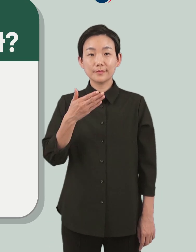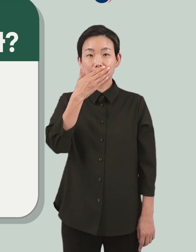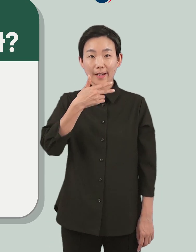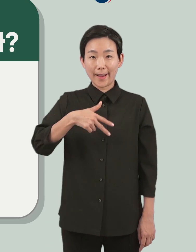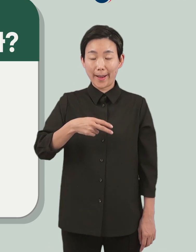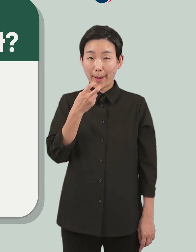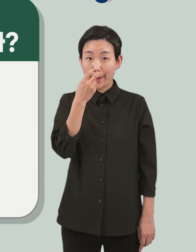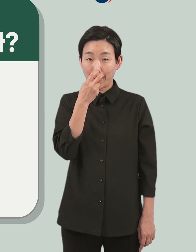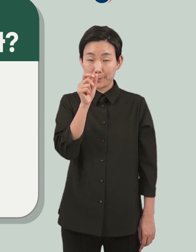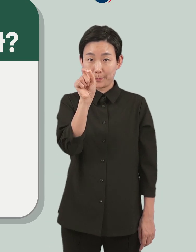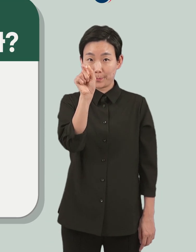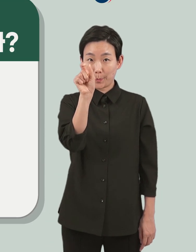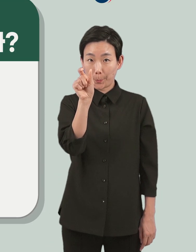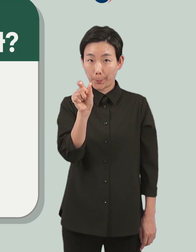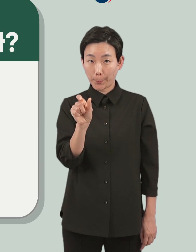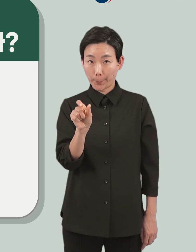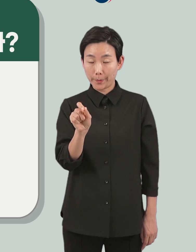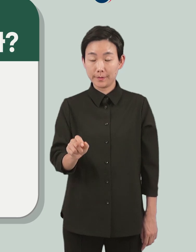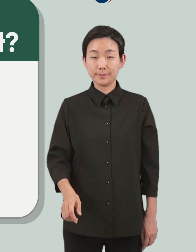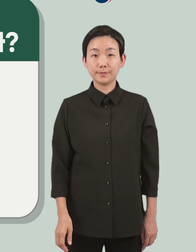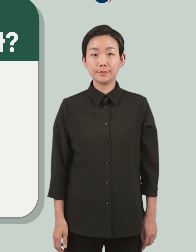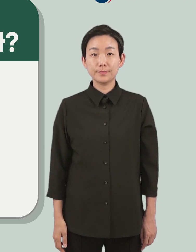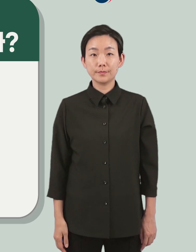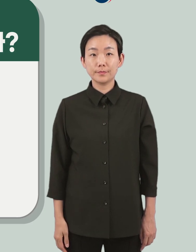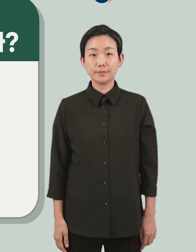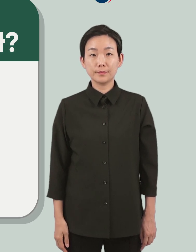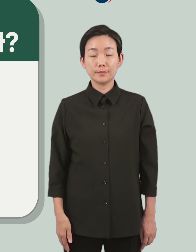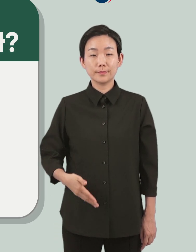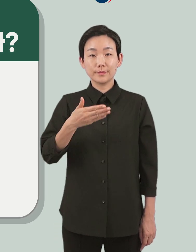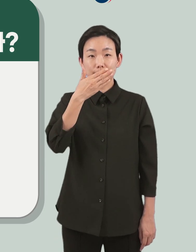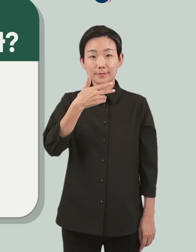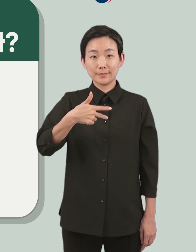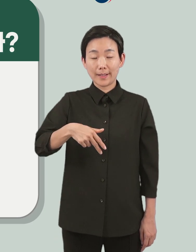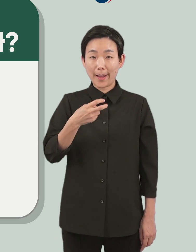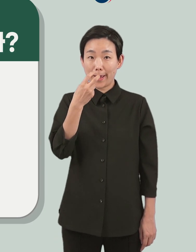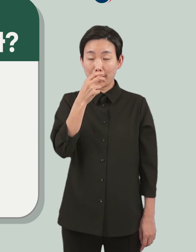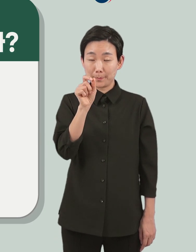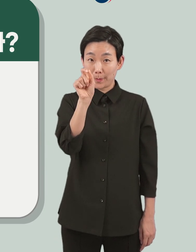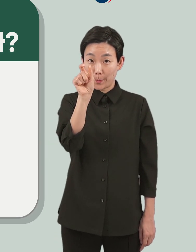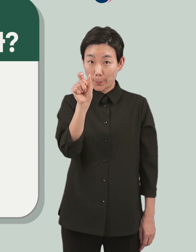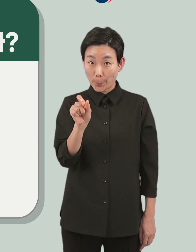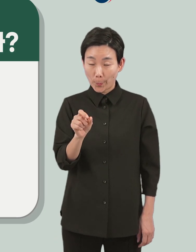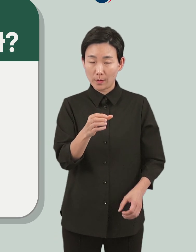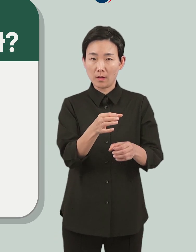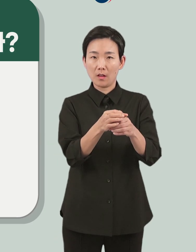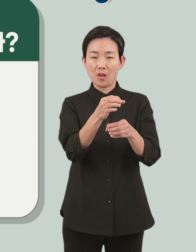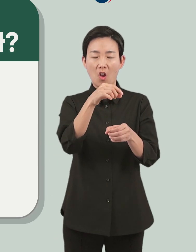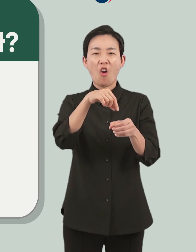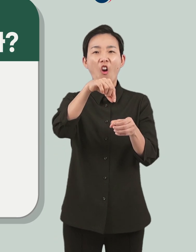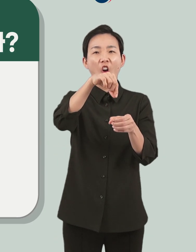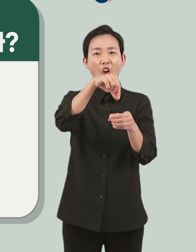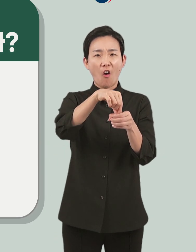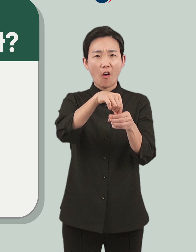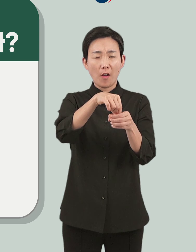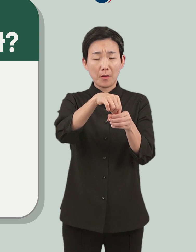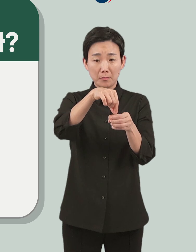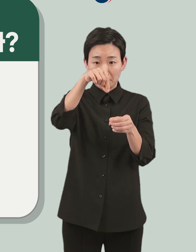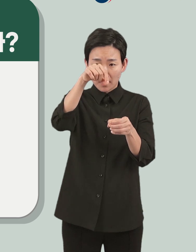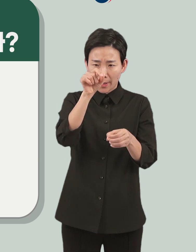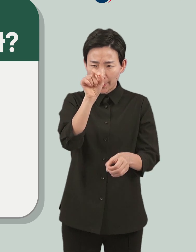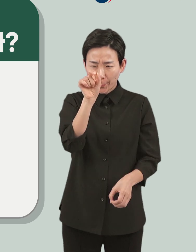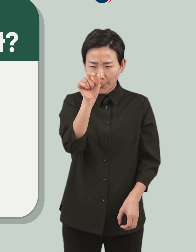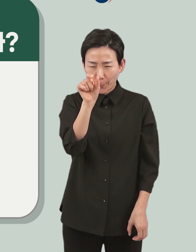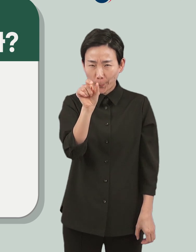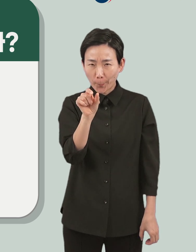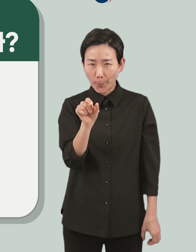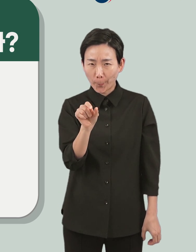혈당 검사지. 검사지는 용기 안에 들어있으며 작고 네모난 형태입니다. 검사지 앞면의 위쪽에는 혈액